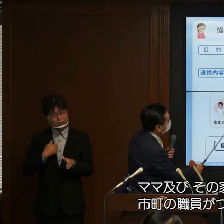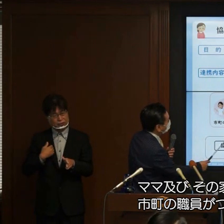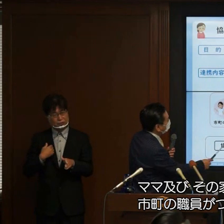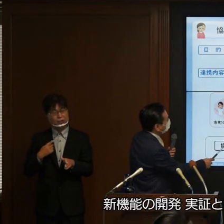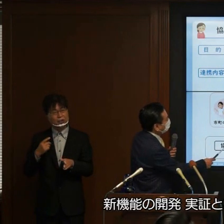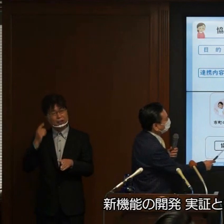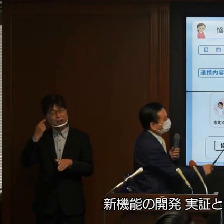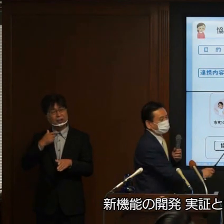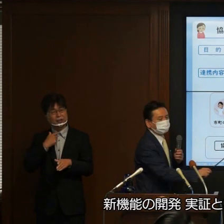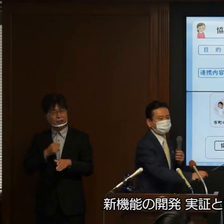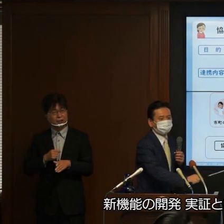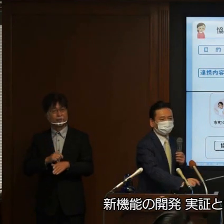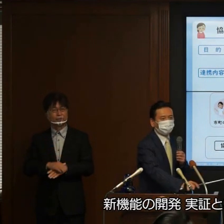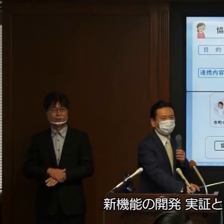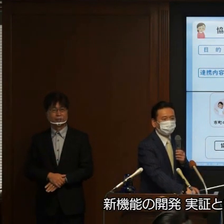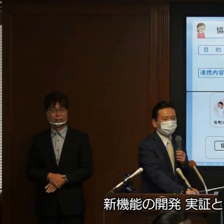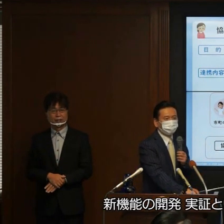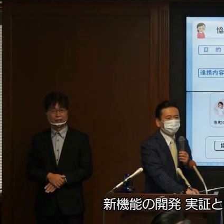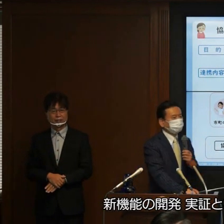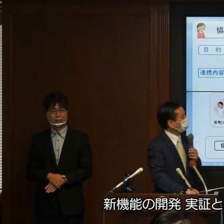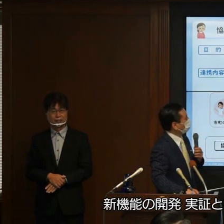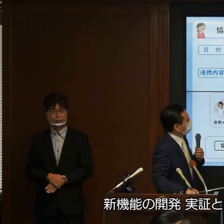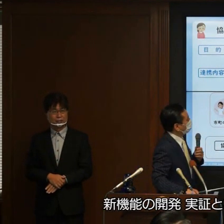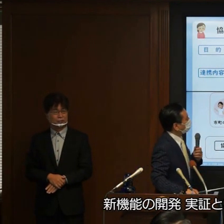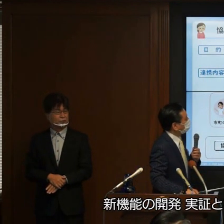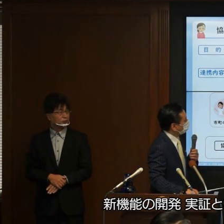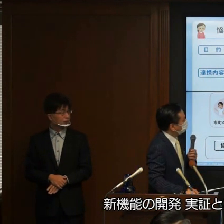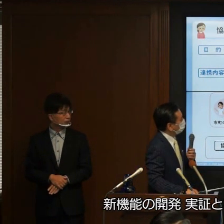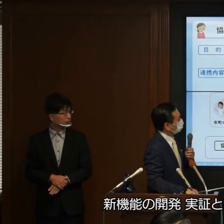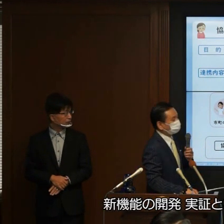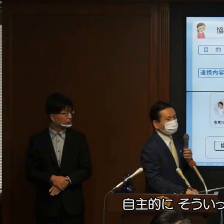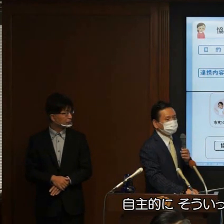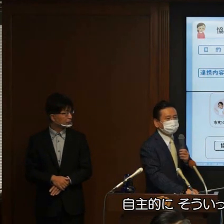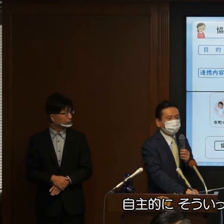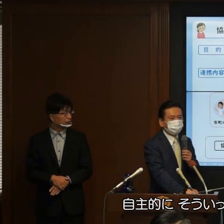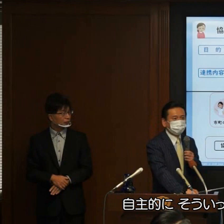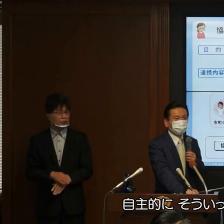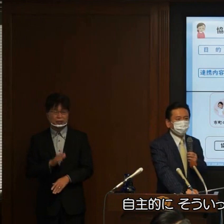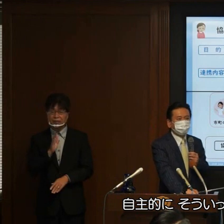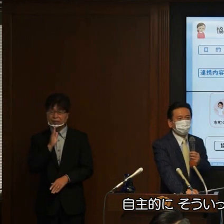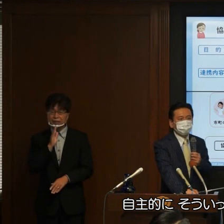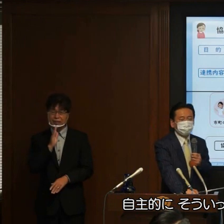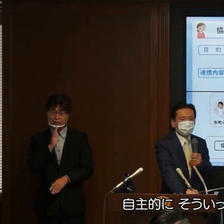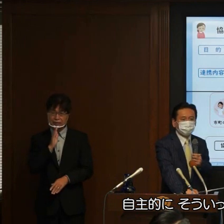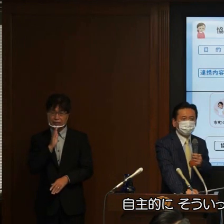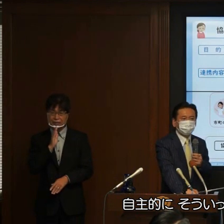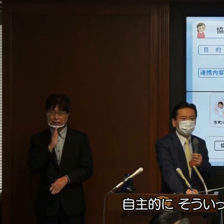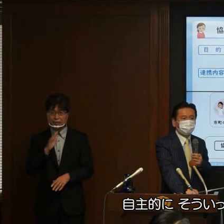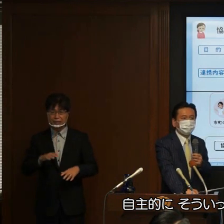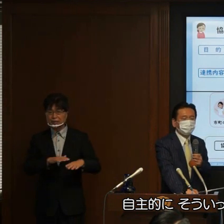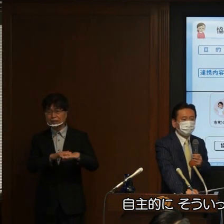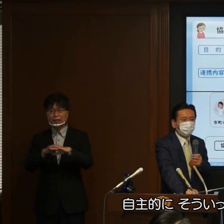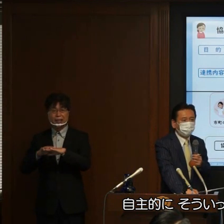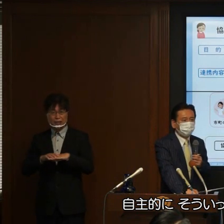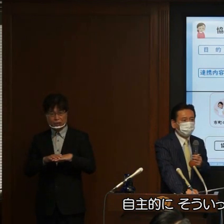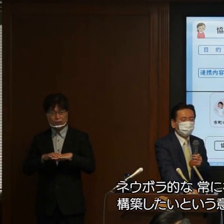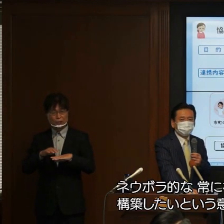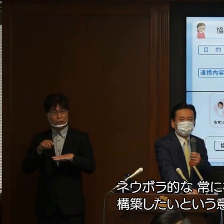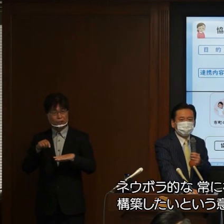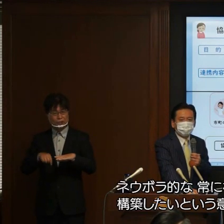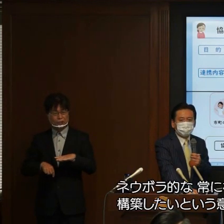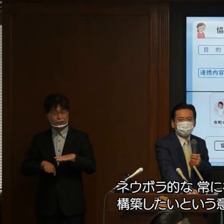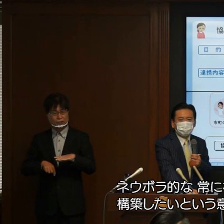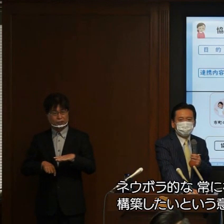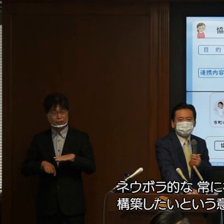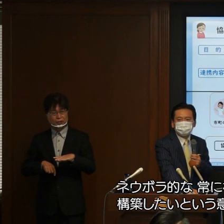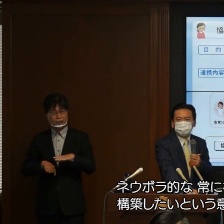つながるための新機能の開発実証ということであります。だから実質的にそういったネットによって、ネ